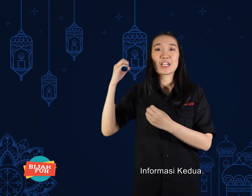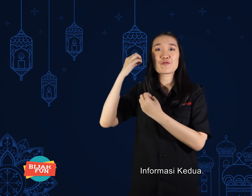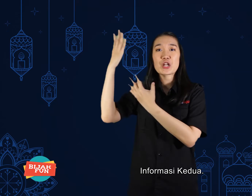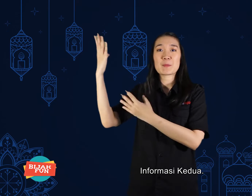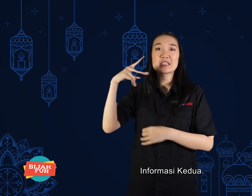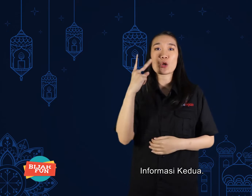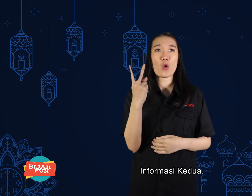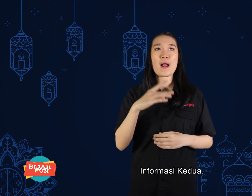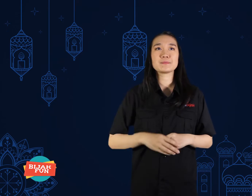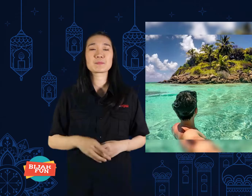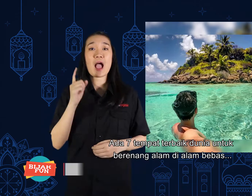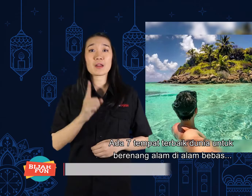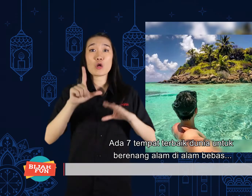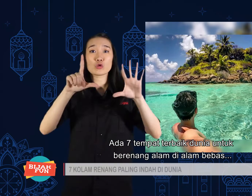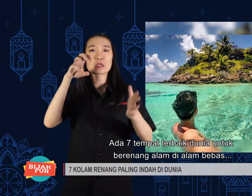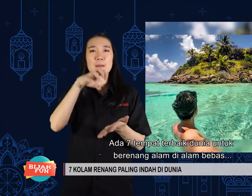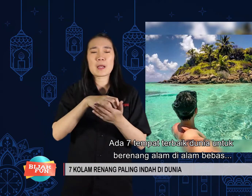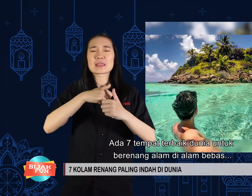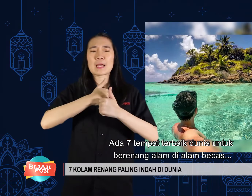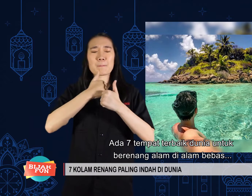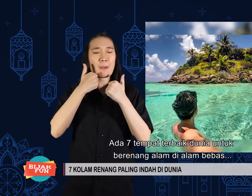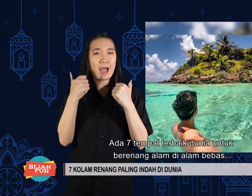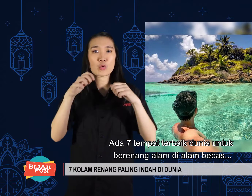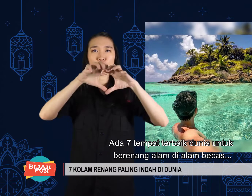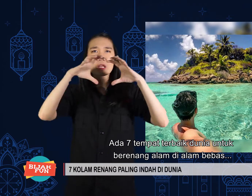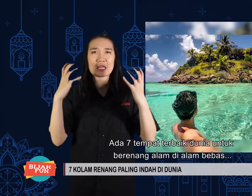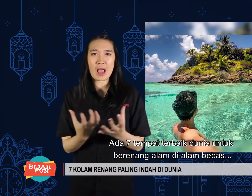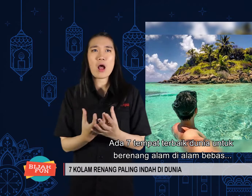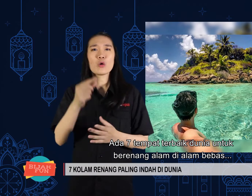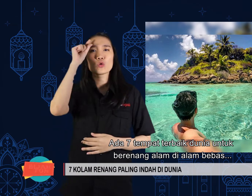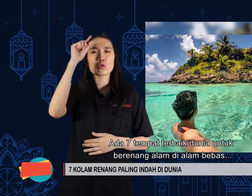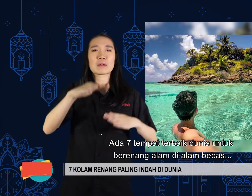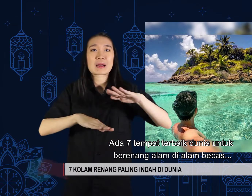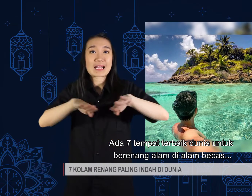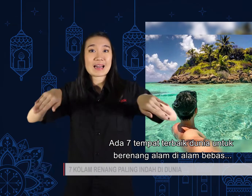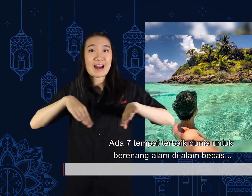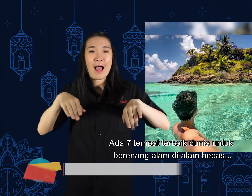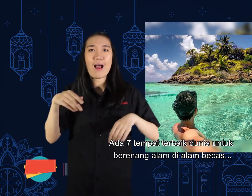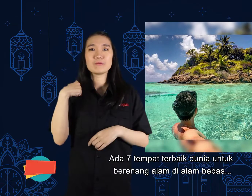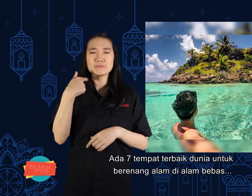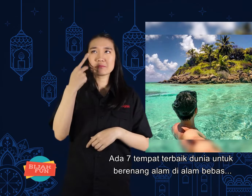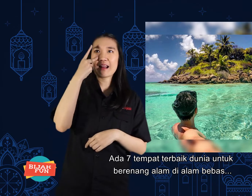Informasi kedua, ada 7 tempat terbaik dunia untuk berenang di alam. Yang bebas